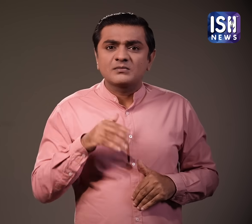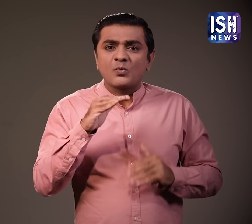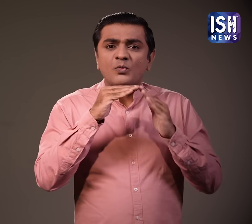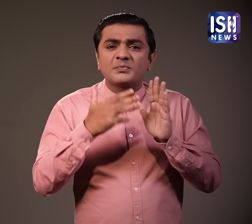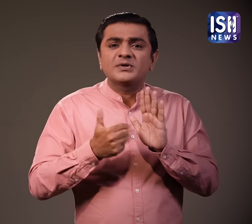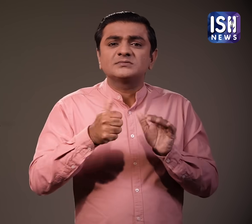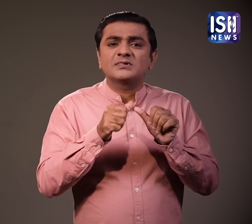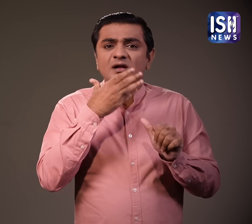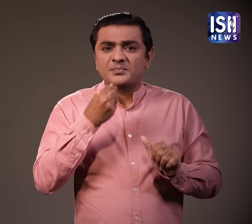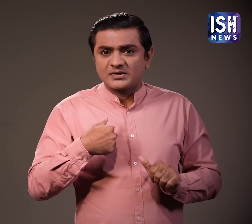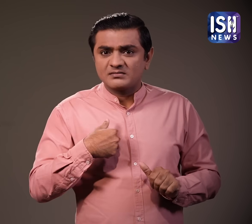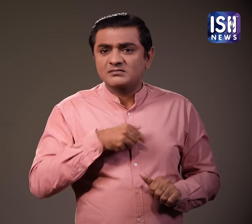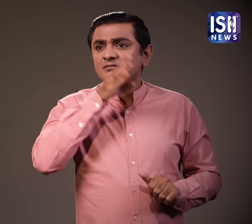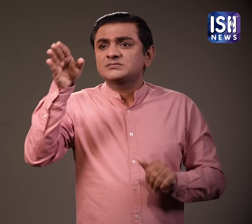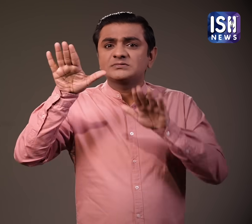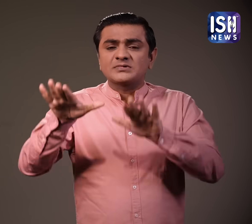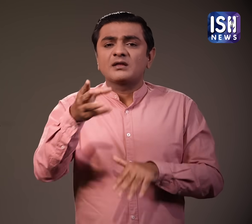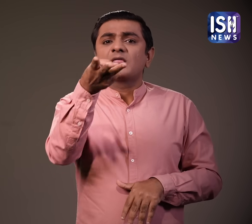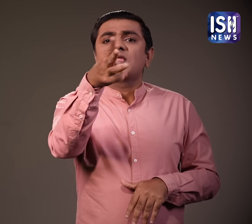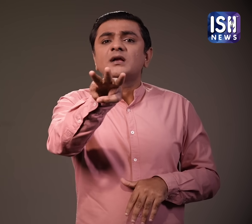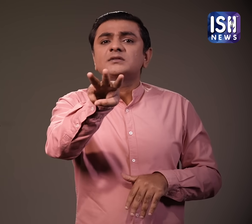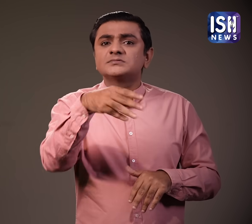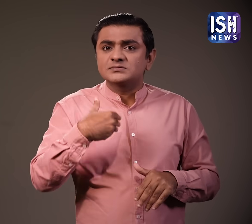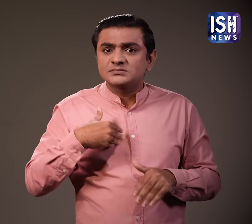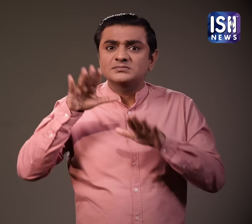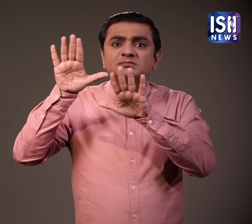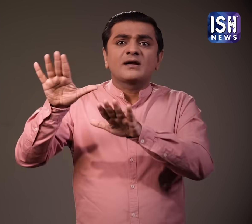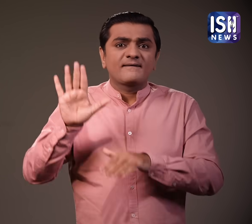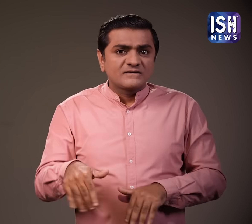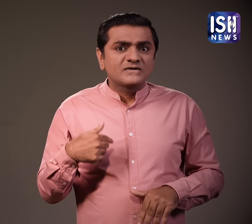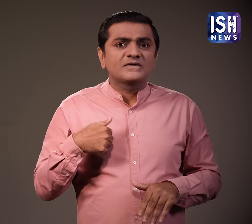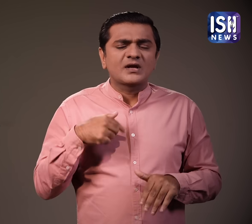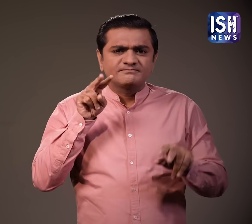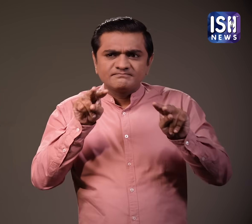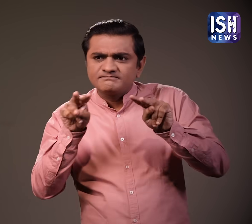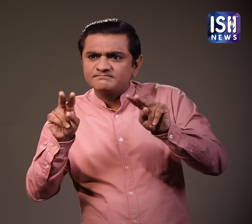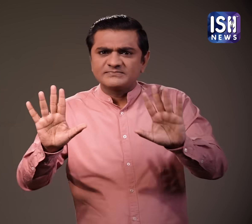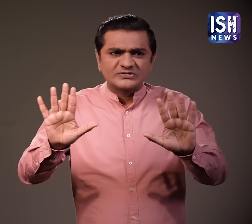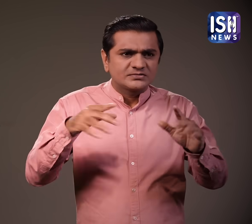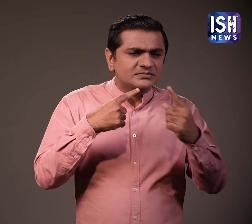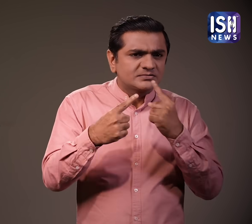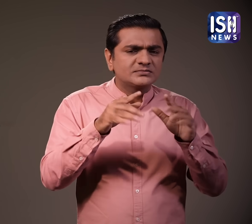मैं वहां तीन दिनों तक रहा और मामले को सुलजाने के लिए दोनों समुदायों से बात की